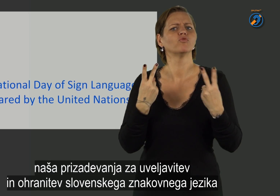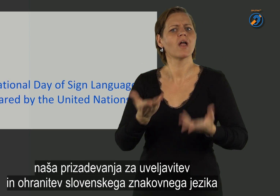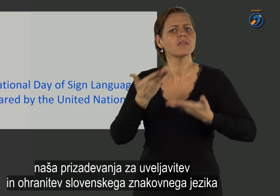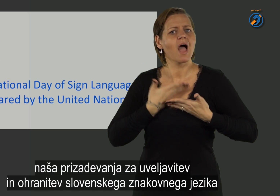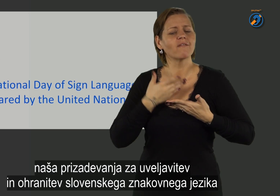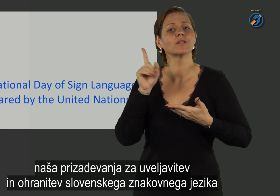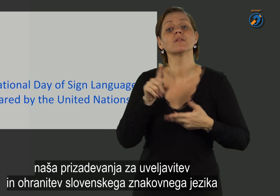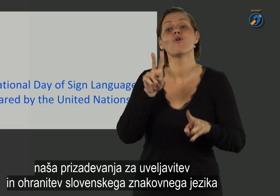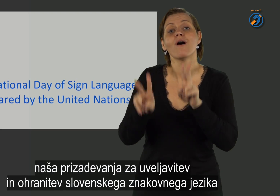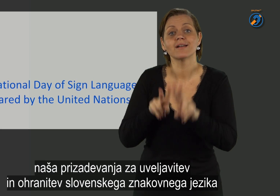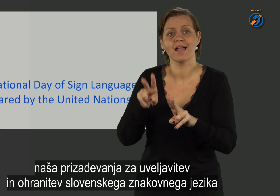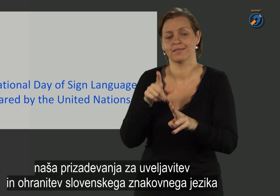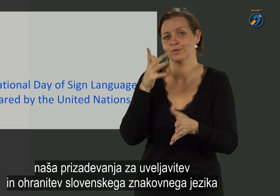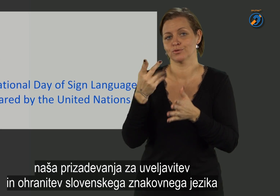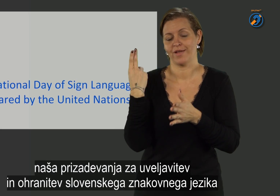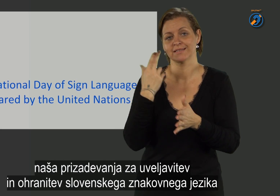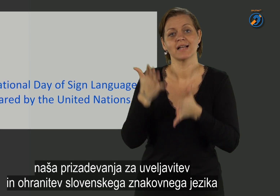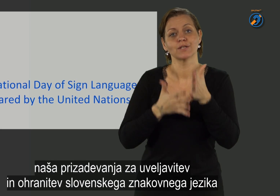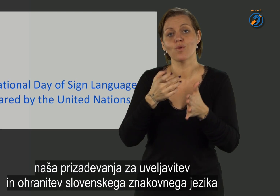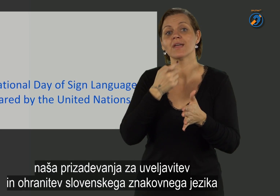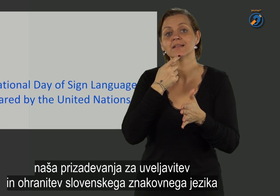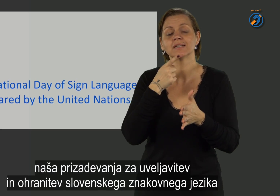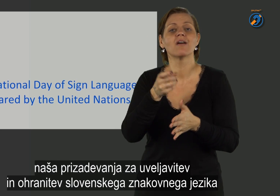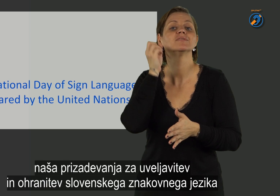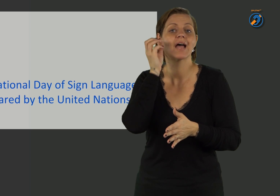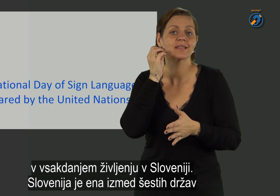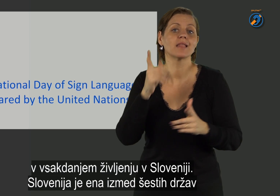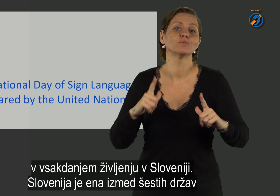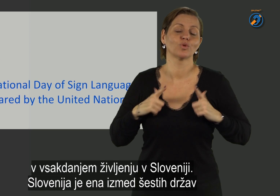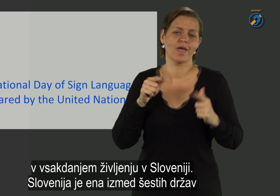ohranitev slovenskega znakovnega jezika v vsakdanjem življenju v Sloveniji.